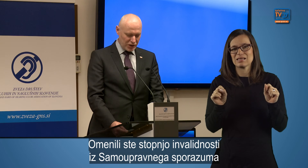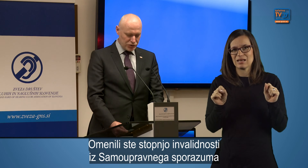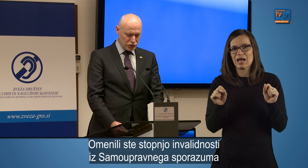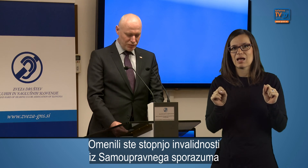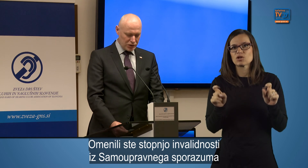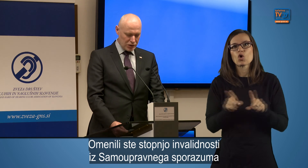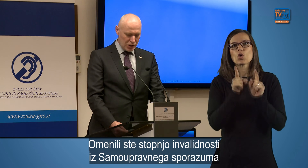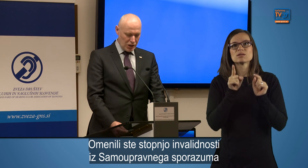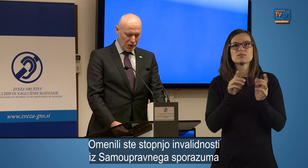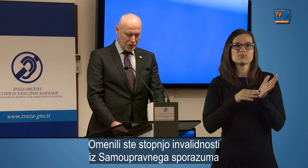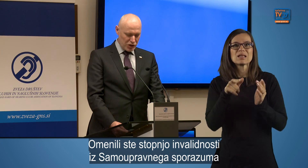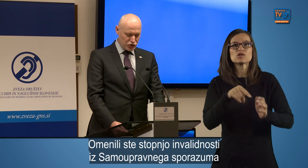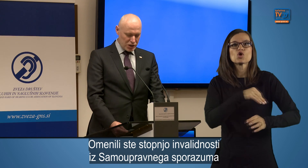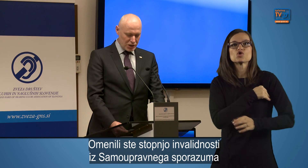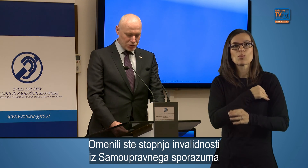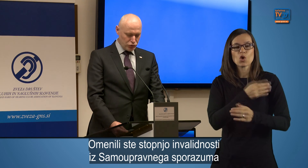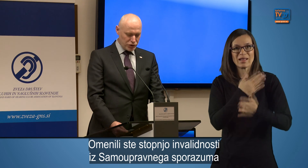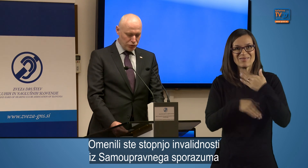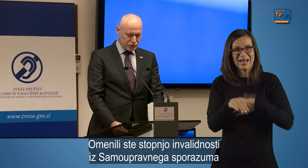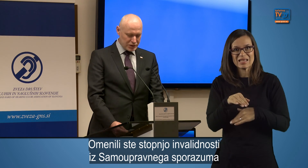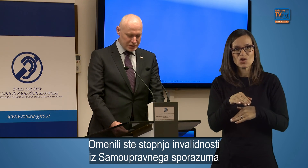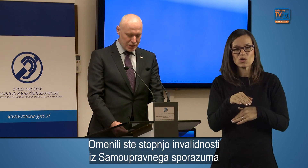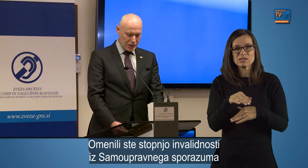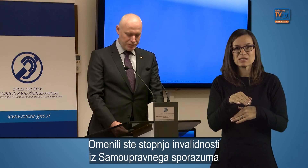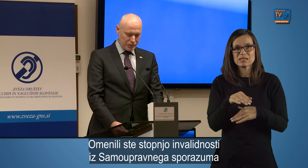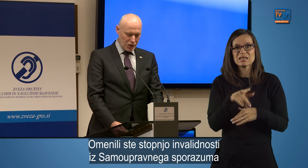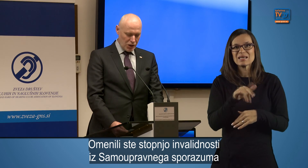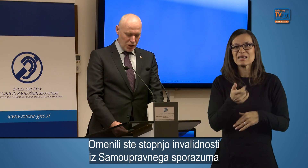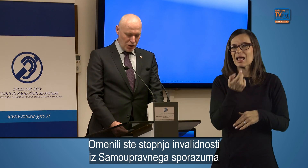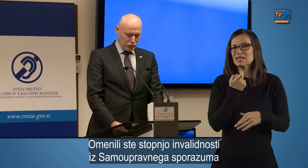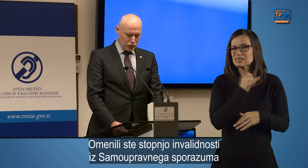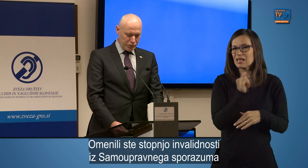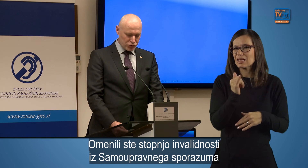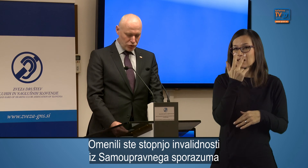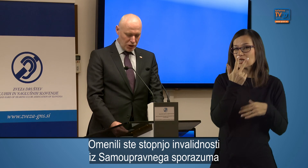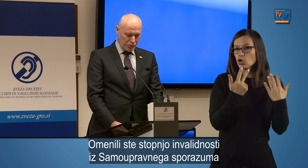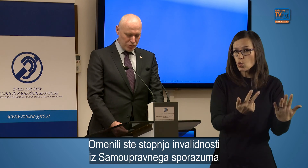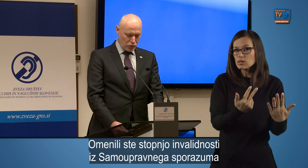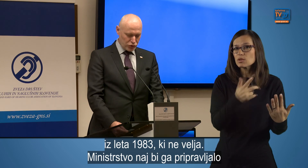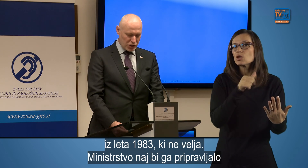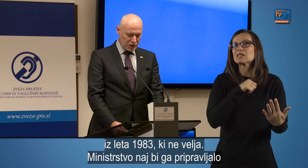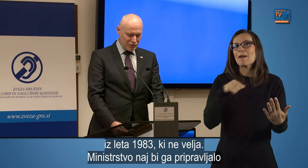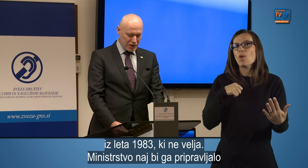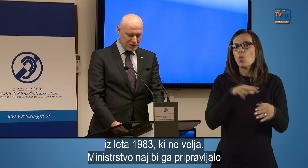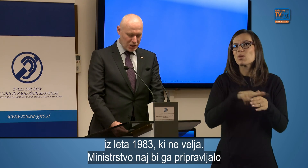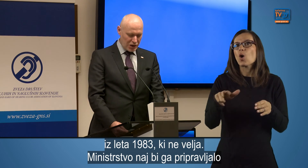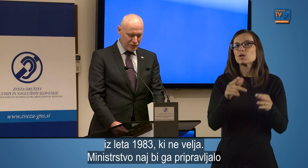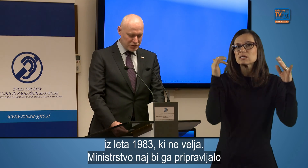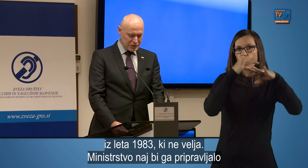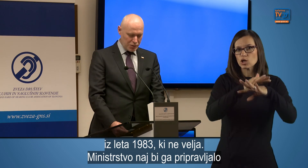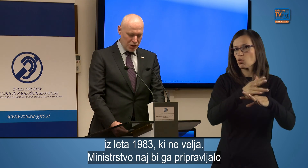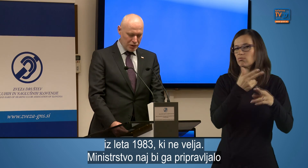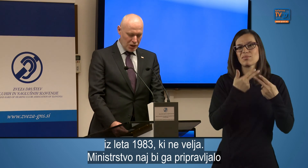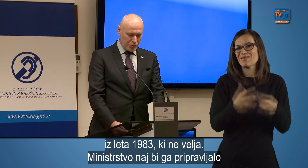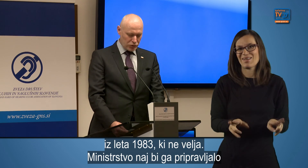tisto stopnjo invalidnosti, ki je iz leta 83, samoupravni sporazum, ki